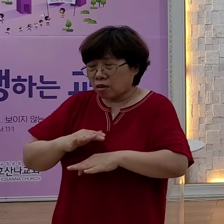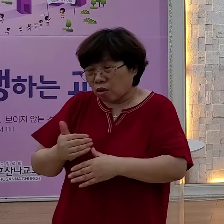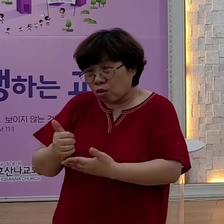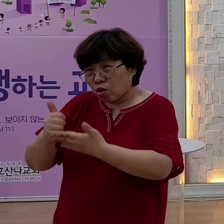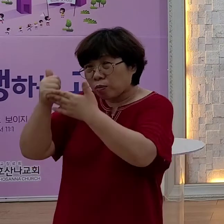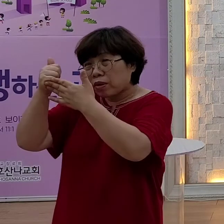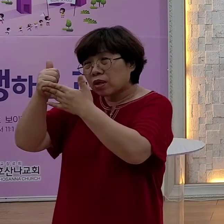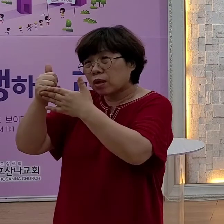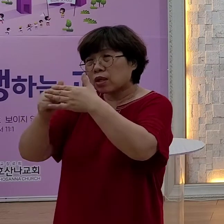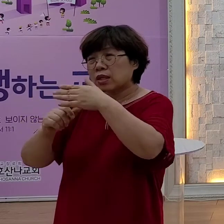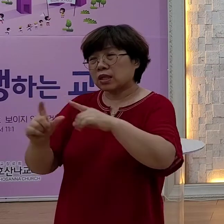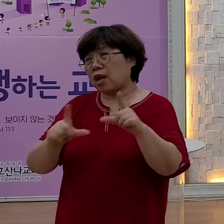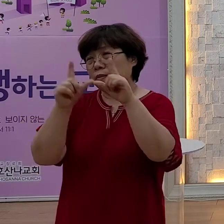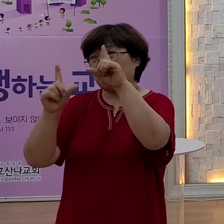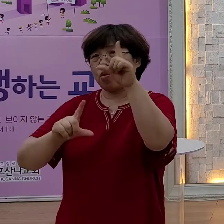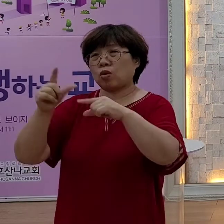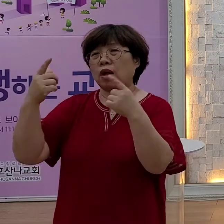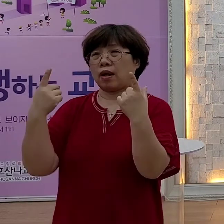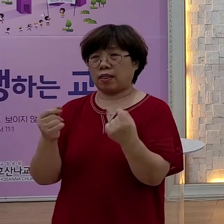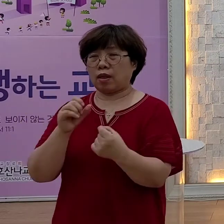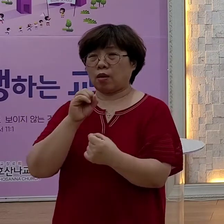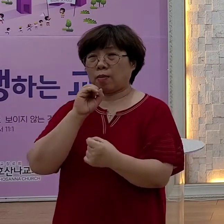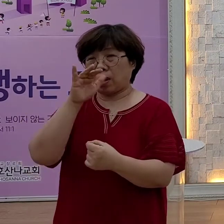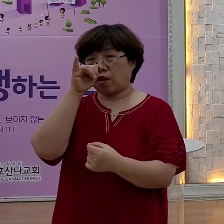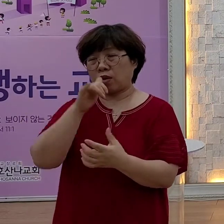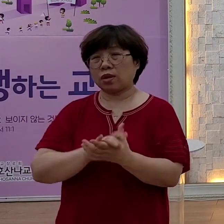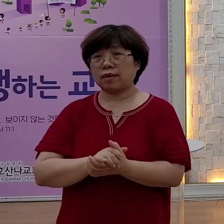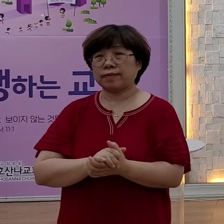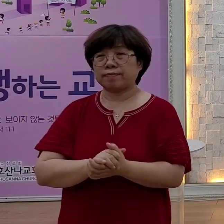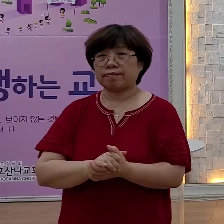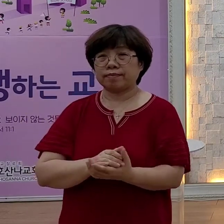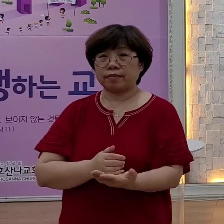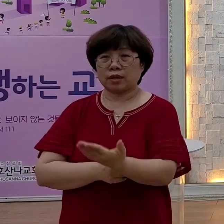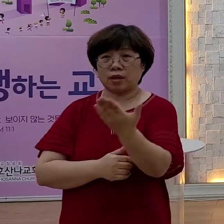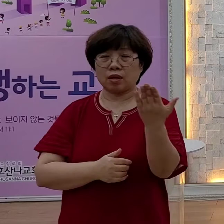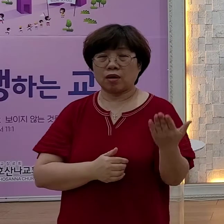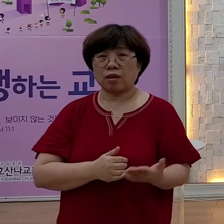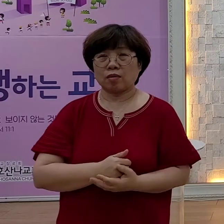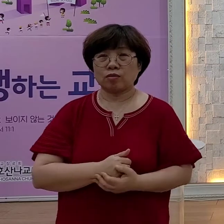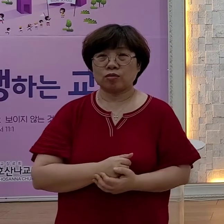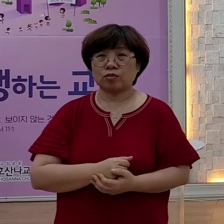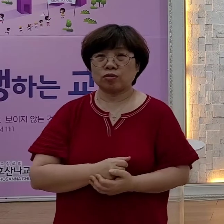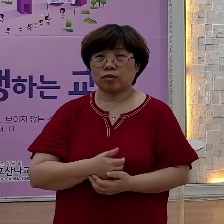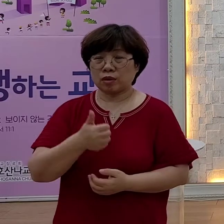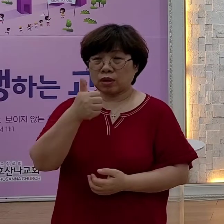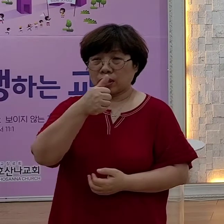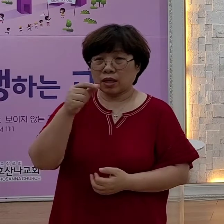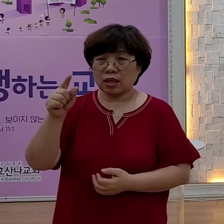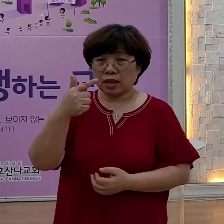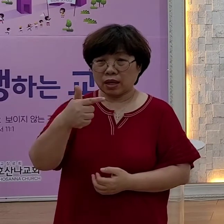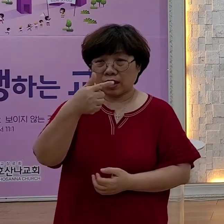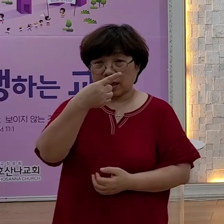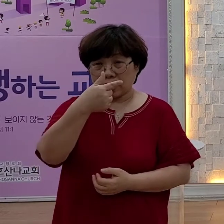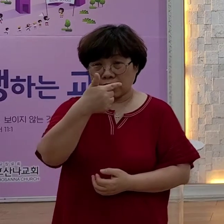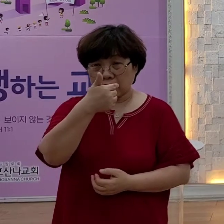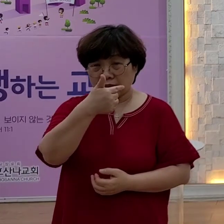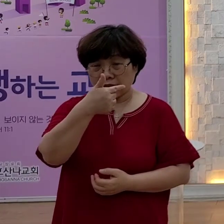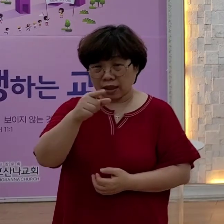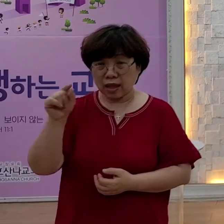라는 것을 말해주고 있습니다. 여러분, 이 서원을 한번 한나의 서원을 한번 생각해 보면,